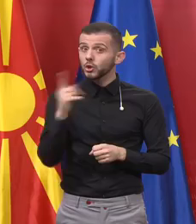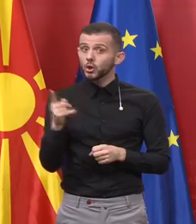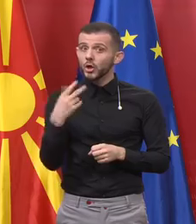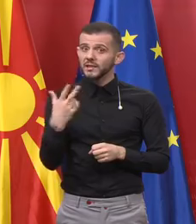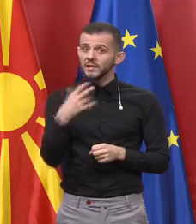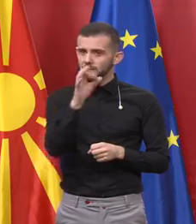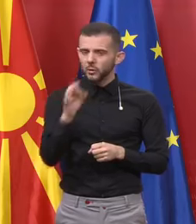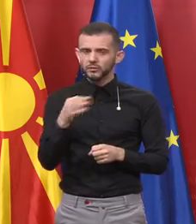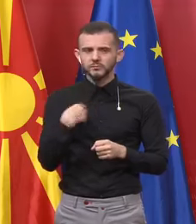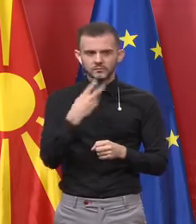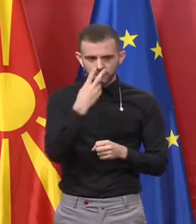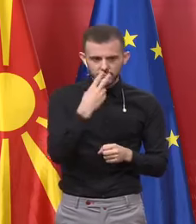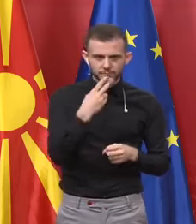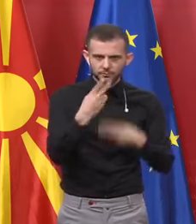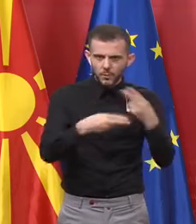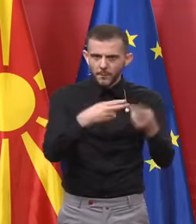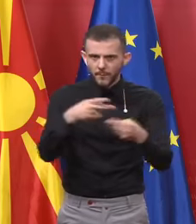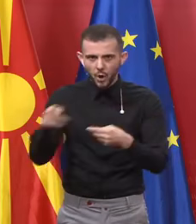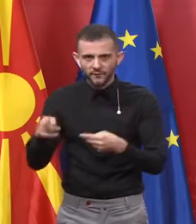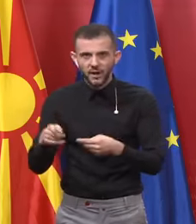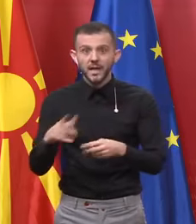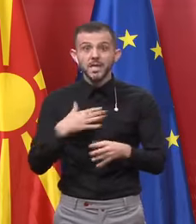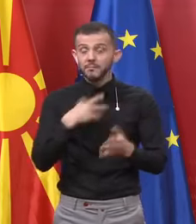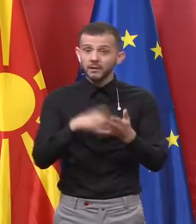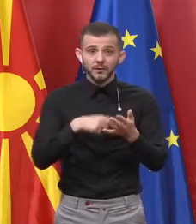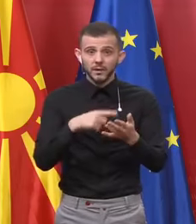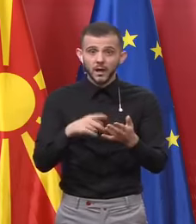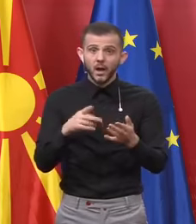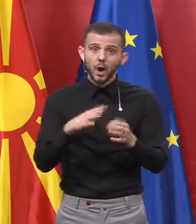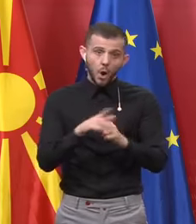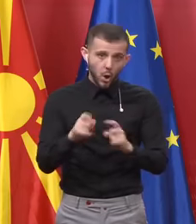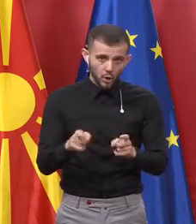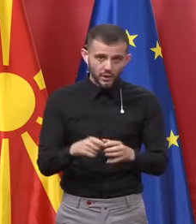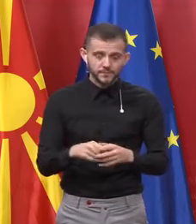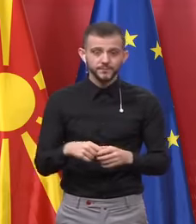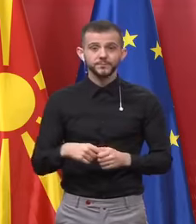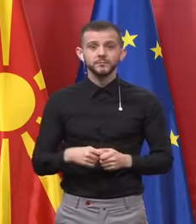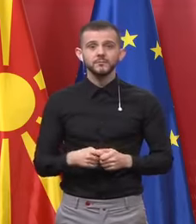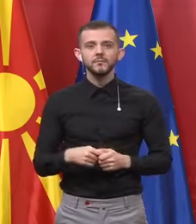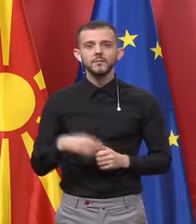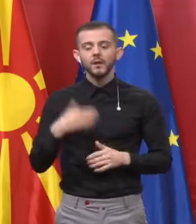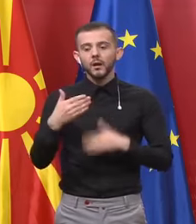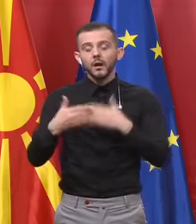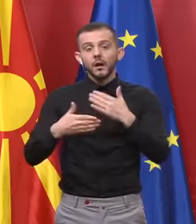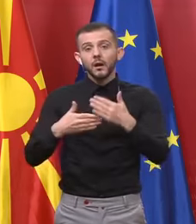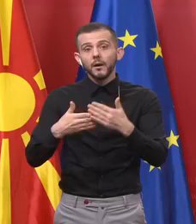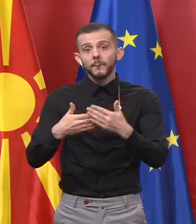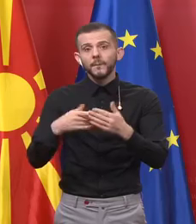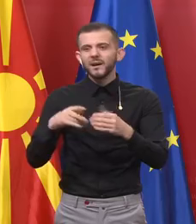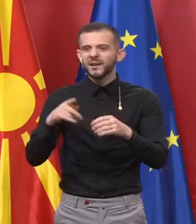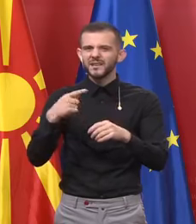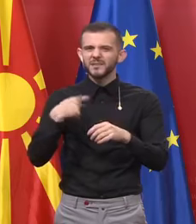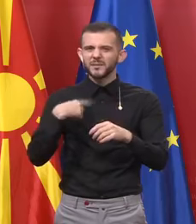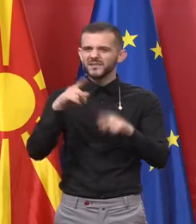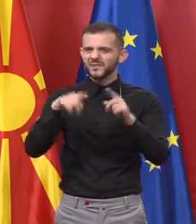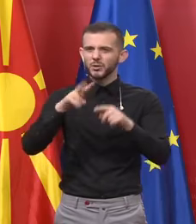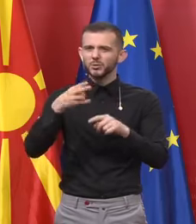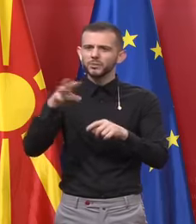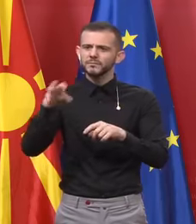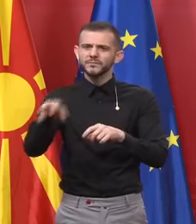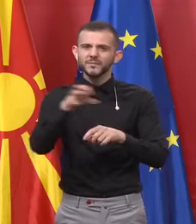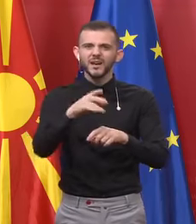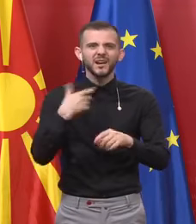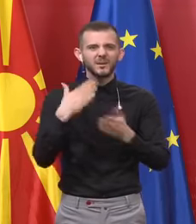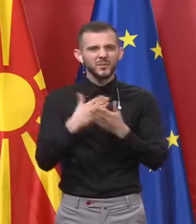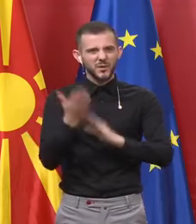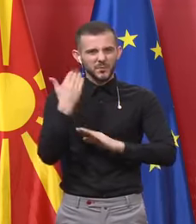население, во регионите во кои што досега имаше практично мерки во смисла на